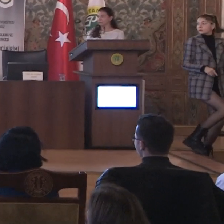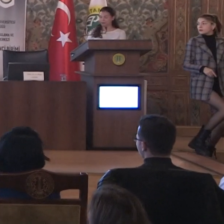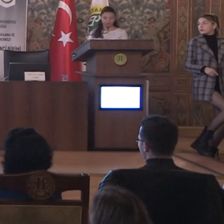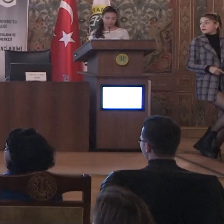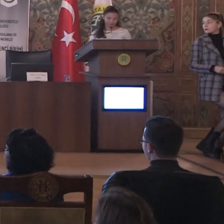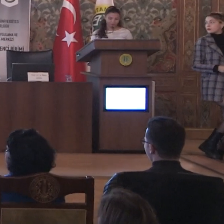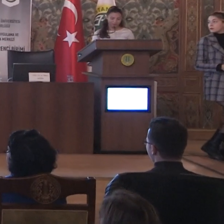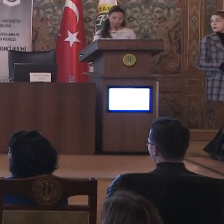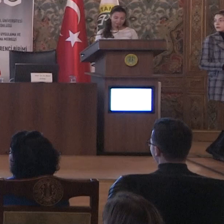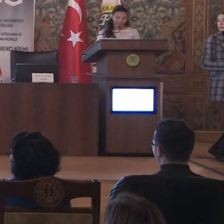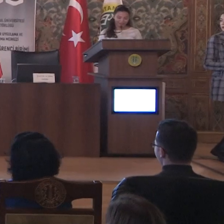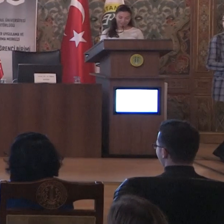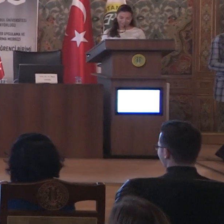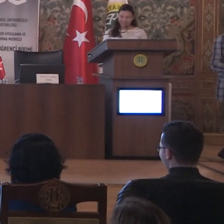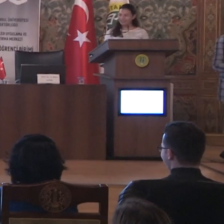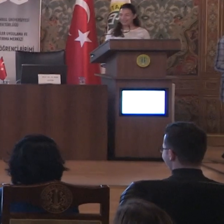Gelmemiş.